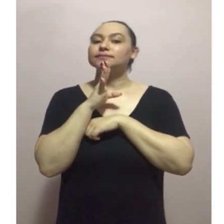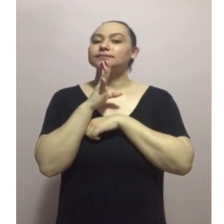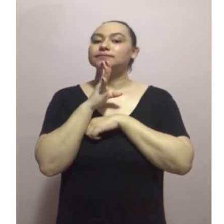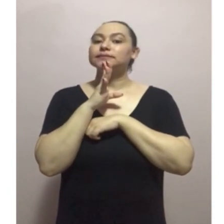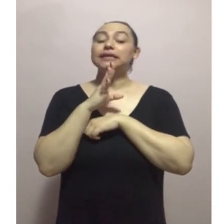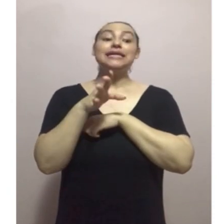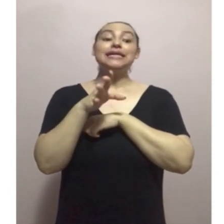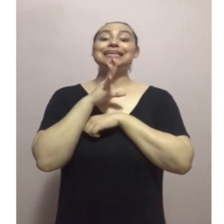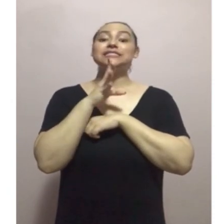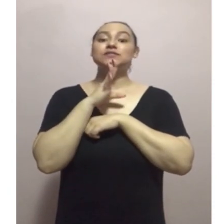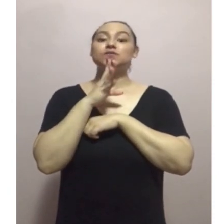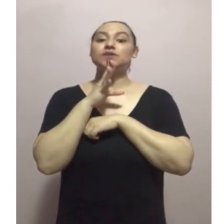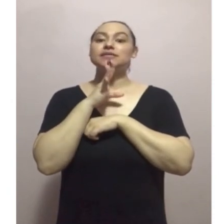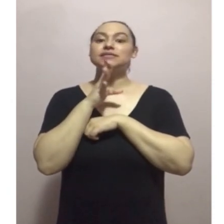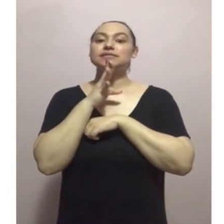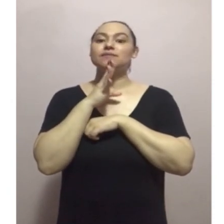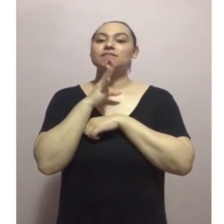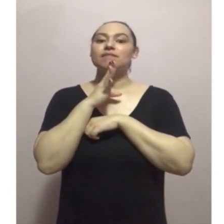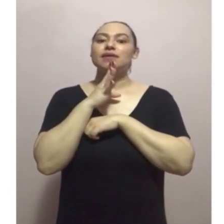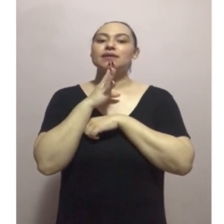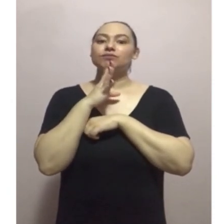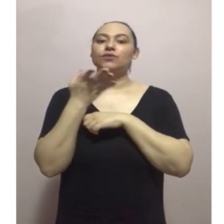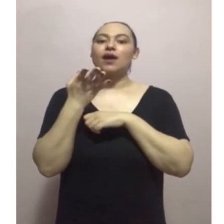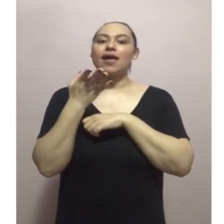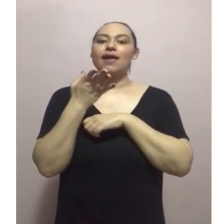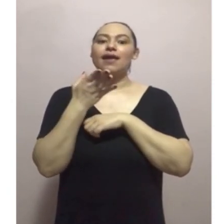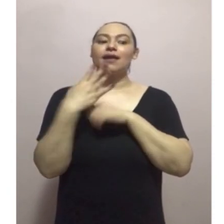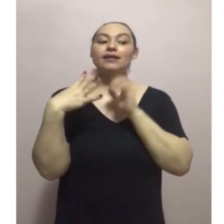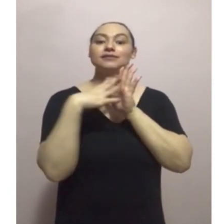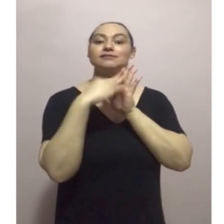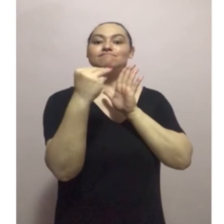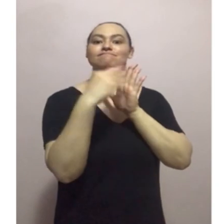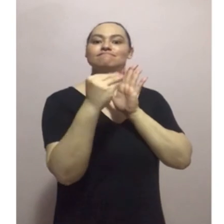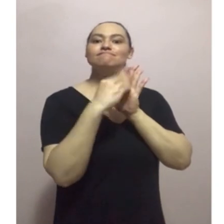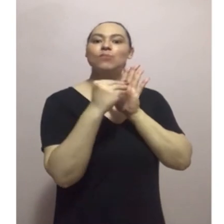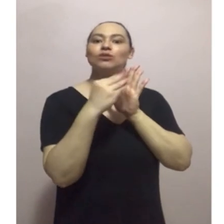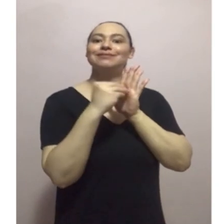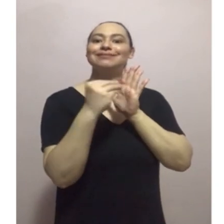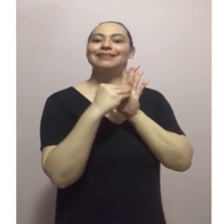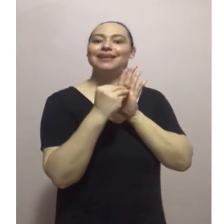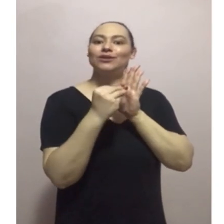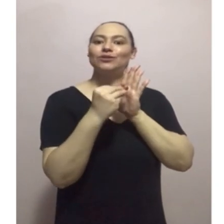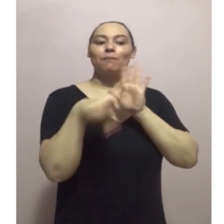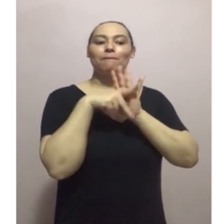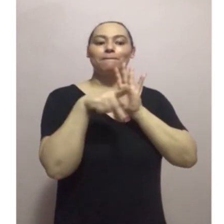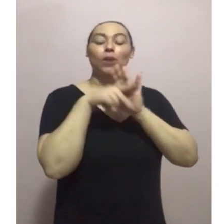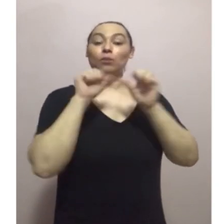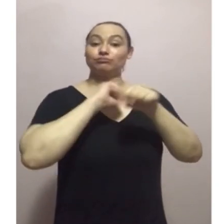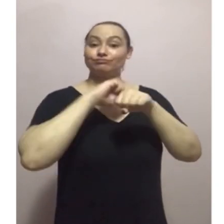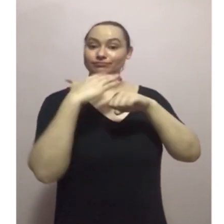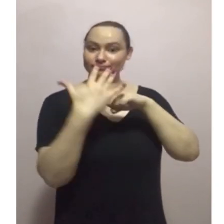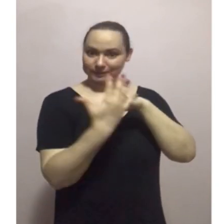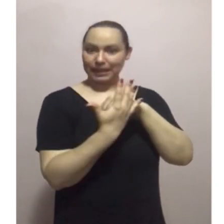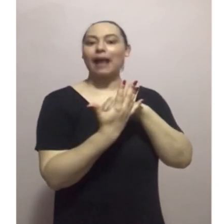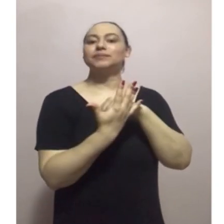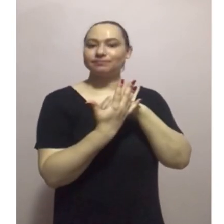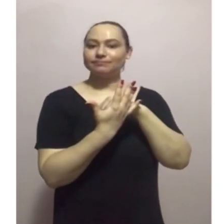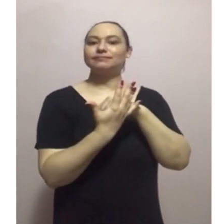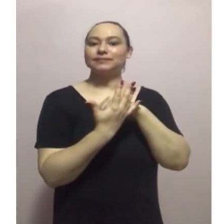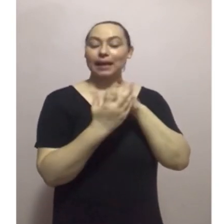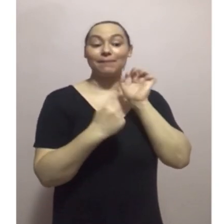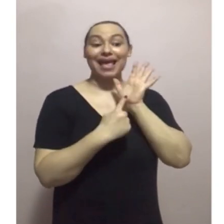e o conhecimento nesse modelo de isolamento tem a ver com compartilhamento, né? Acho que a